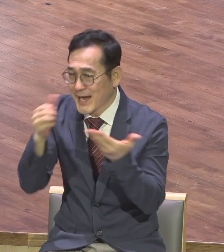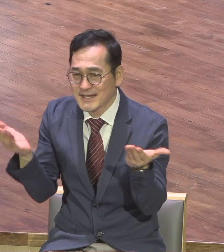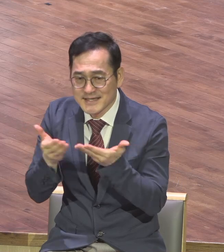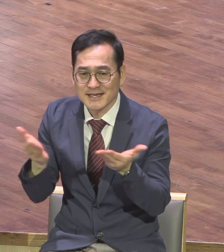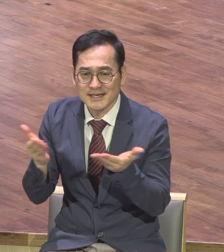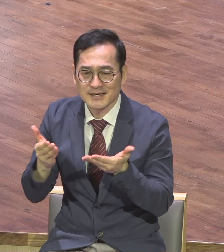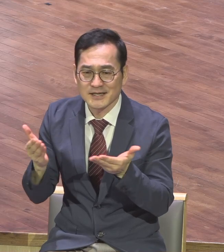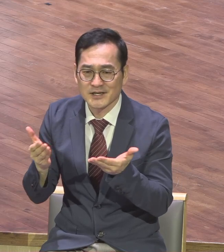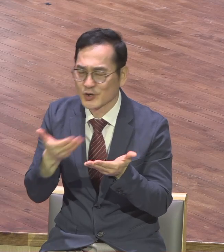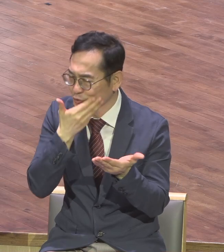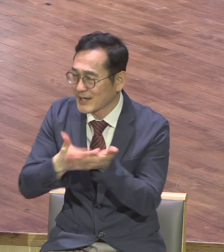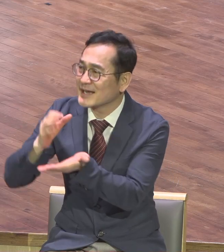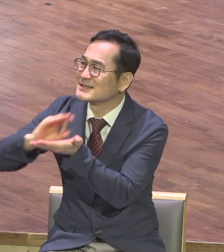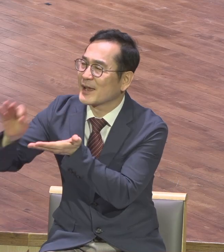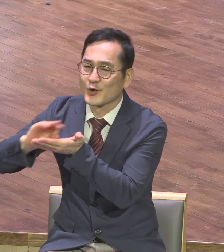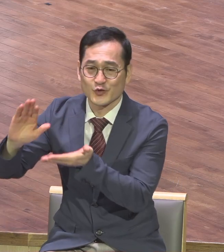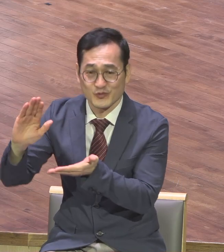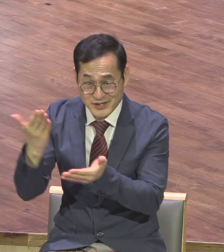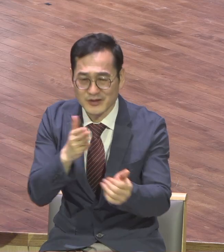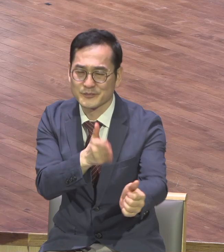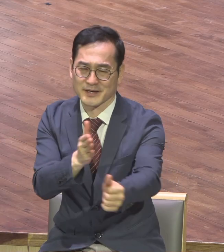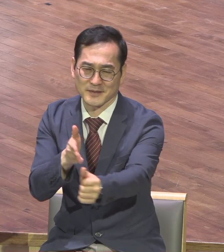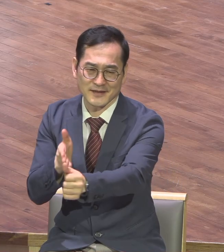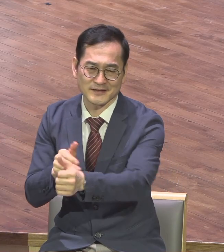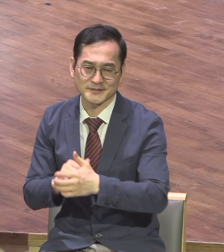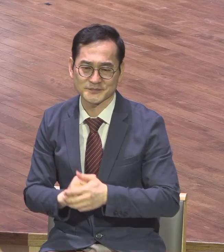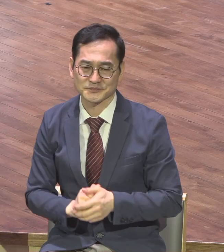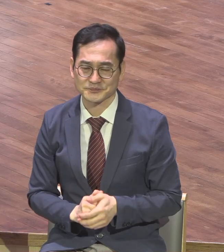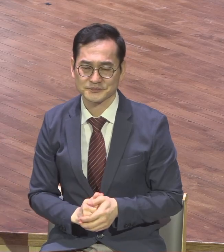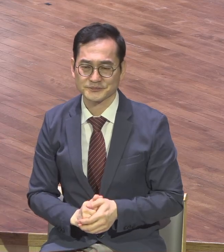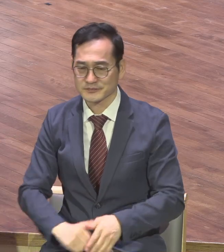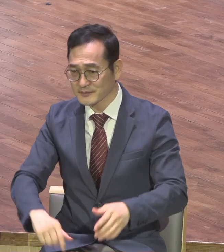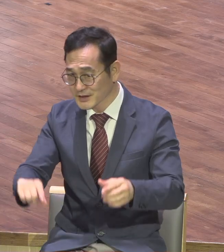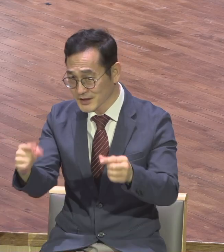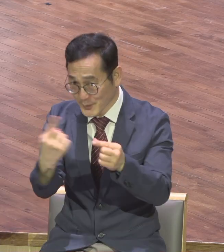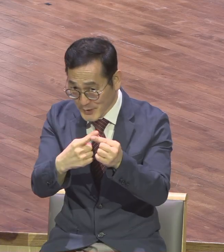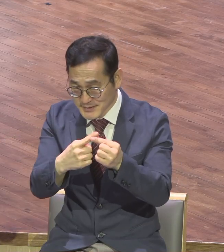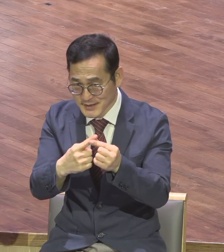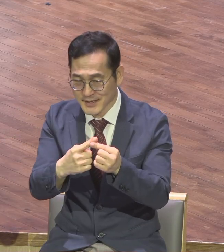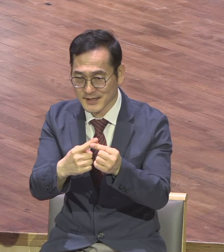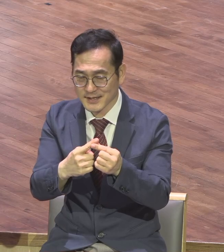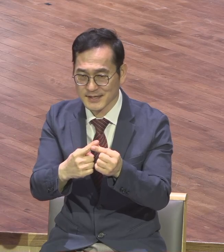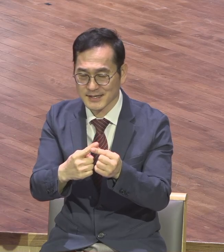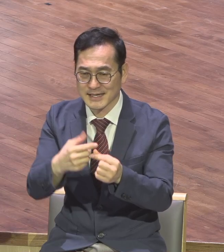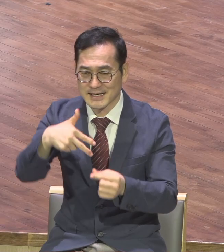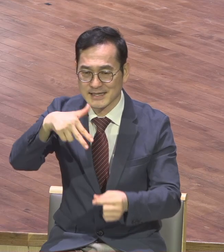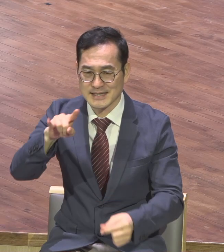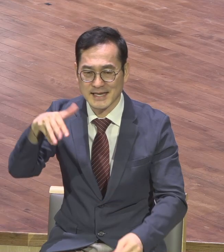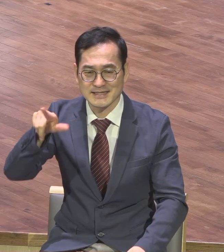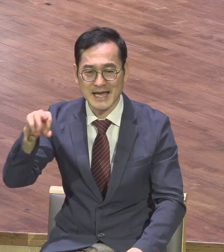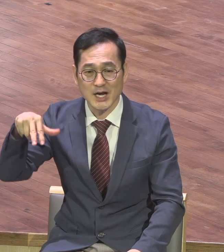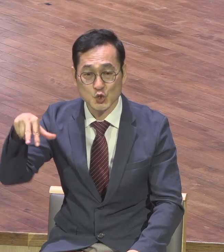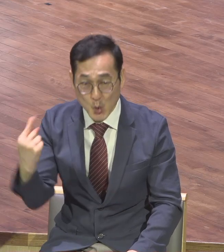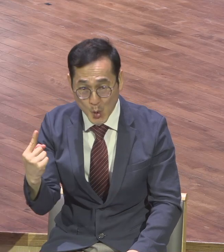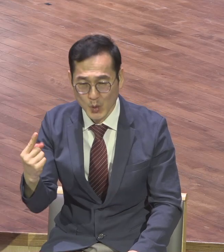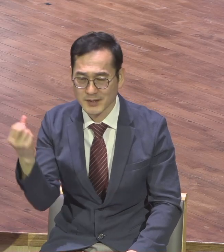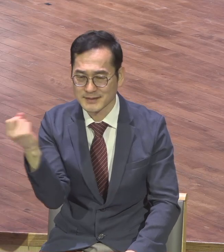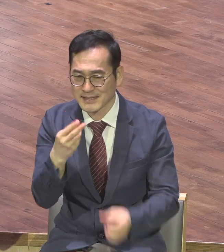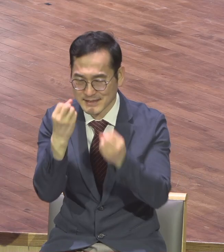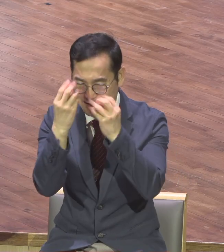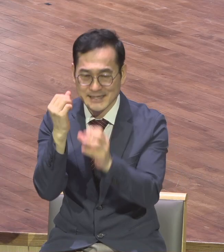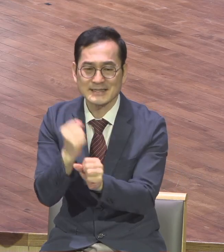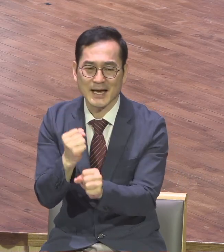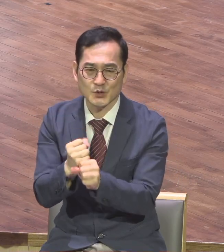받는 증거 있기를 주님으로 축복합니다. 그럼 첫째로 재창조 인생입니다. 자, 1절을